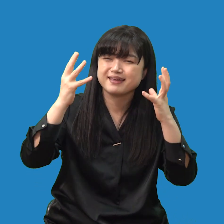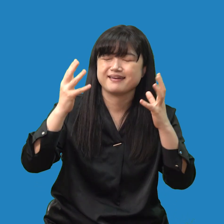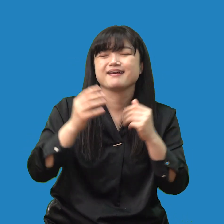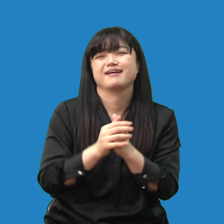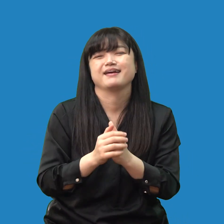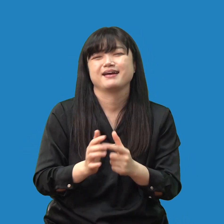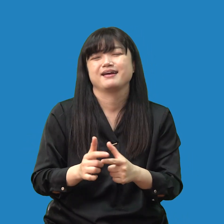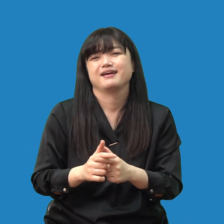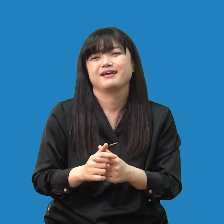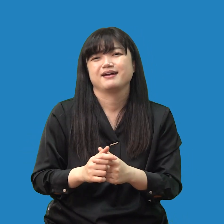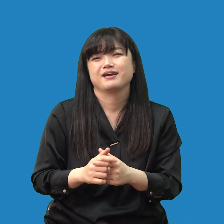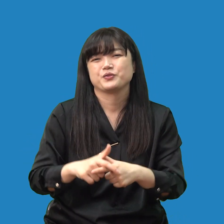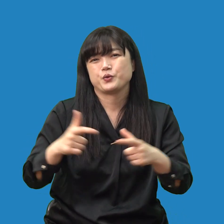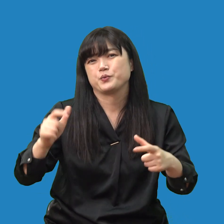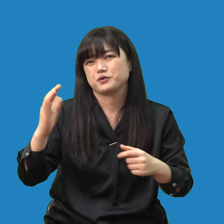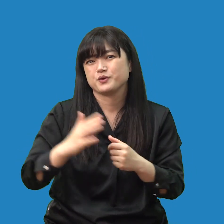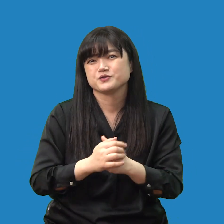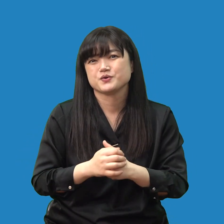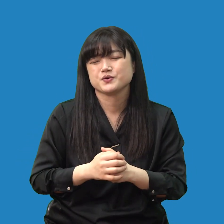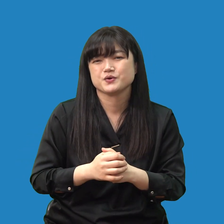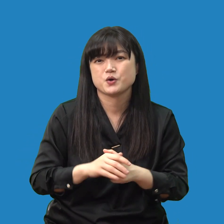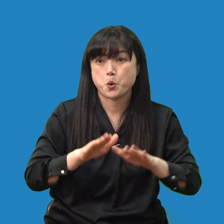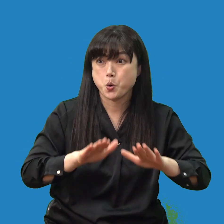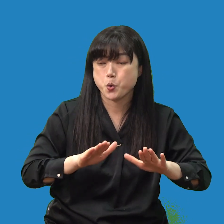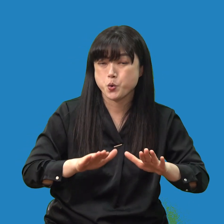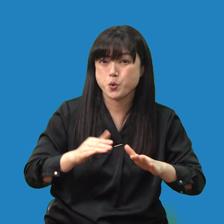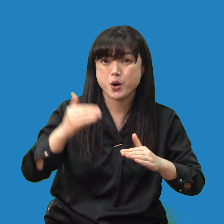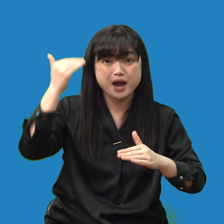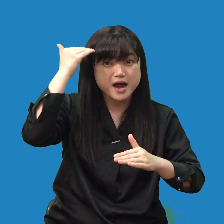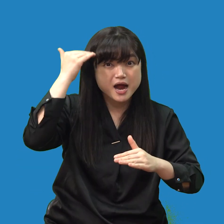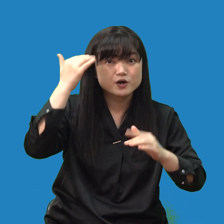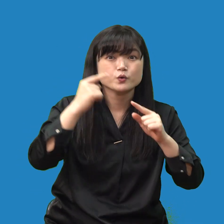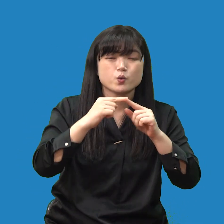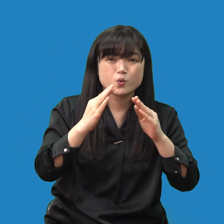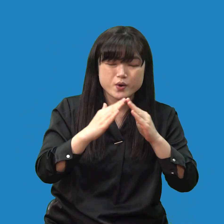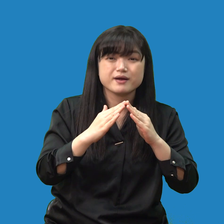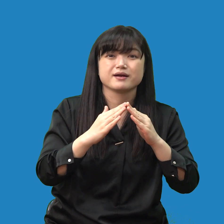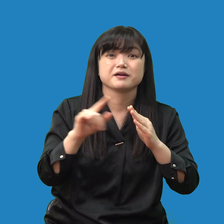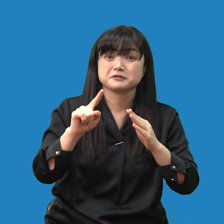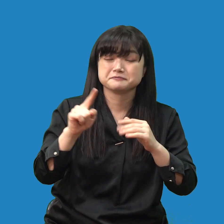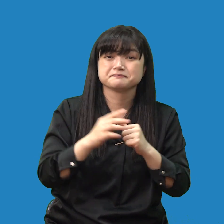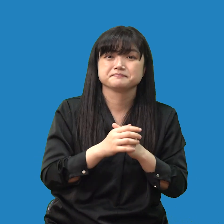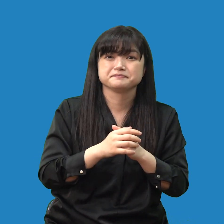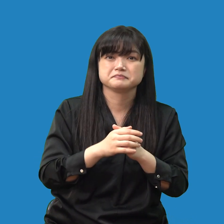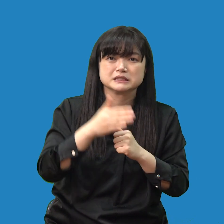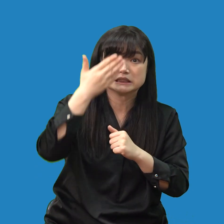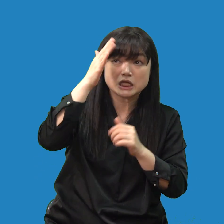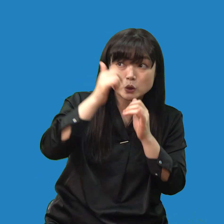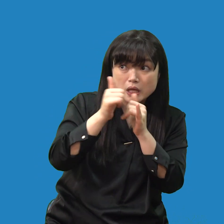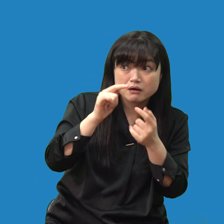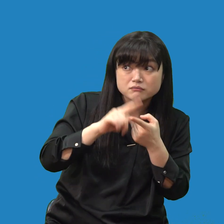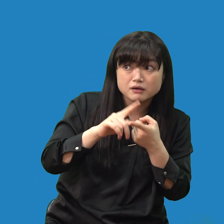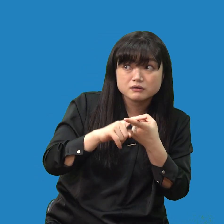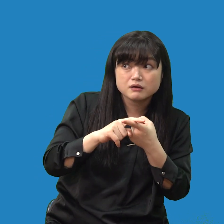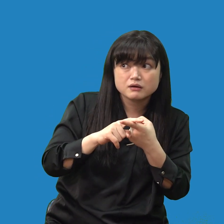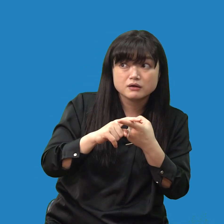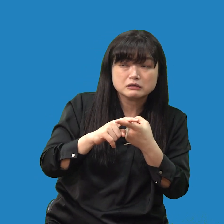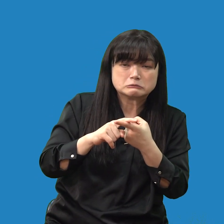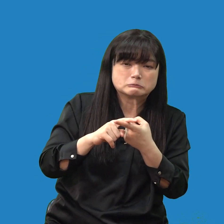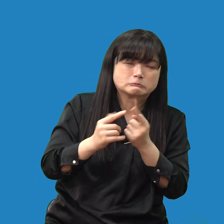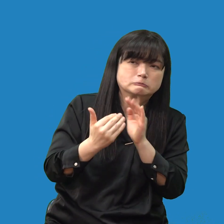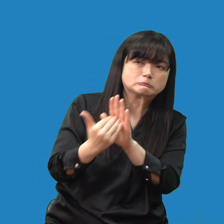확장될 수 있게 만듭니다. 오늘날 우리 한국 교회는 의외로 낯선 사람들에 대해서